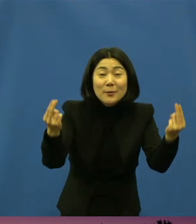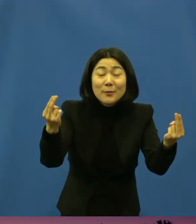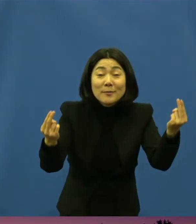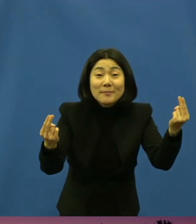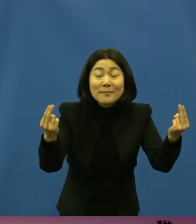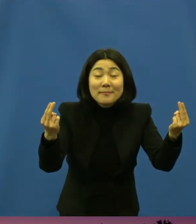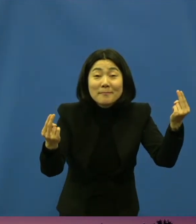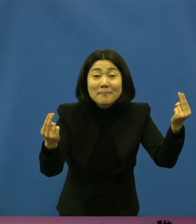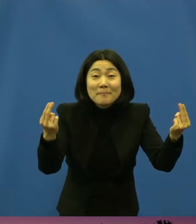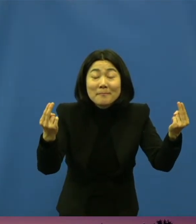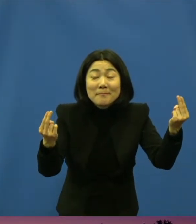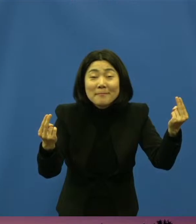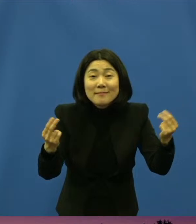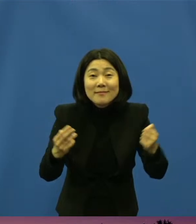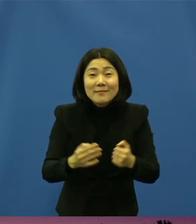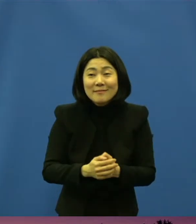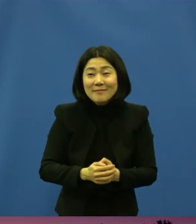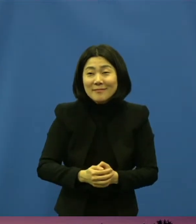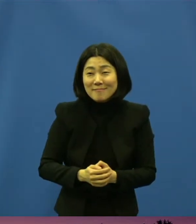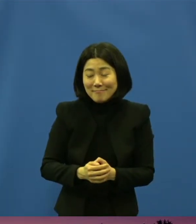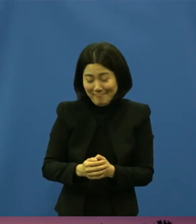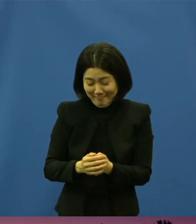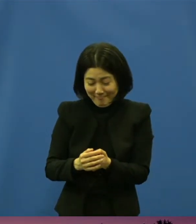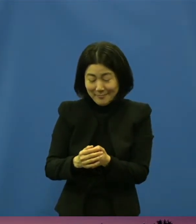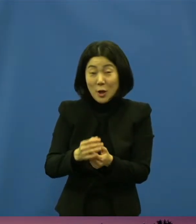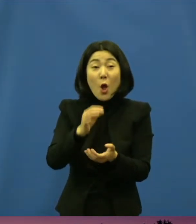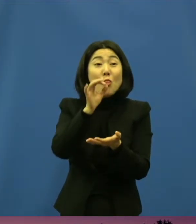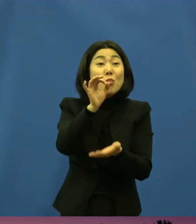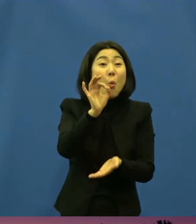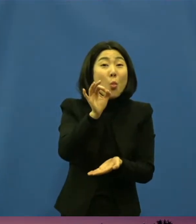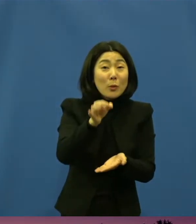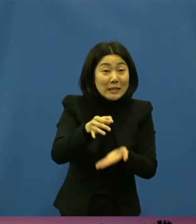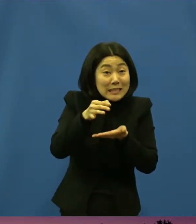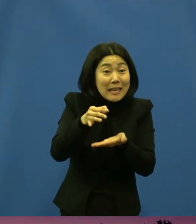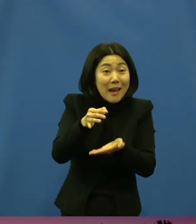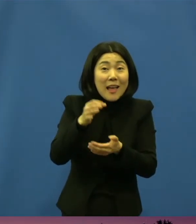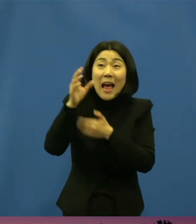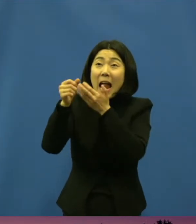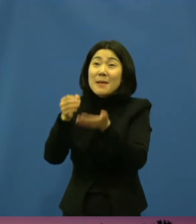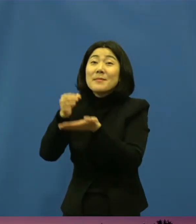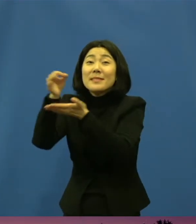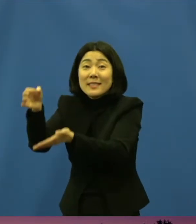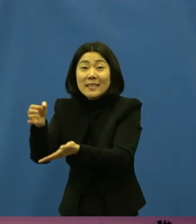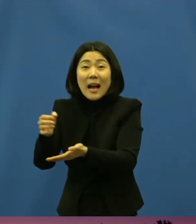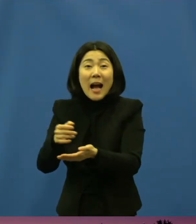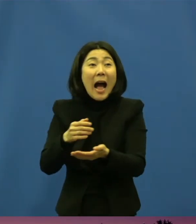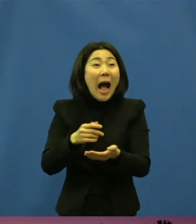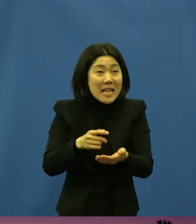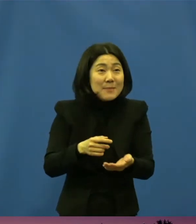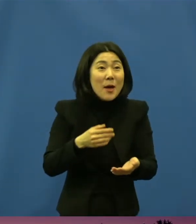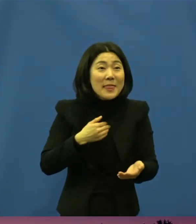우리의 시간과 물질을 어디에 가장 많이 사용하는가? 가장 원초적인 질문이잖아요. 그죠?